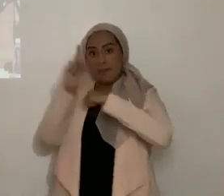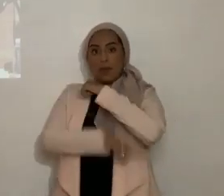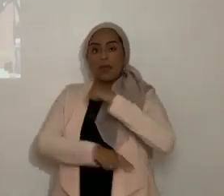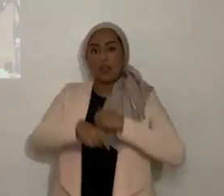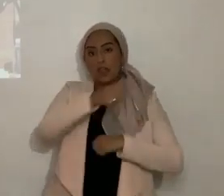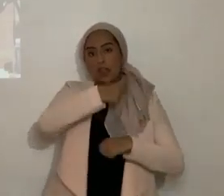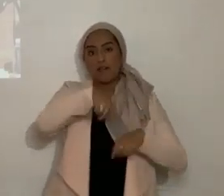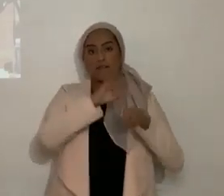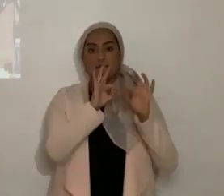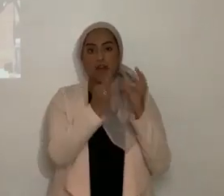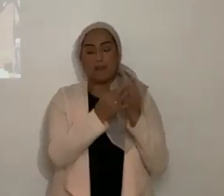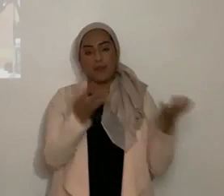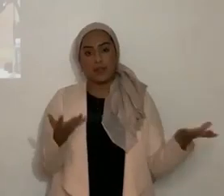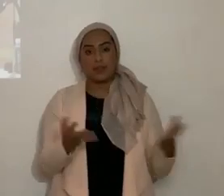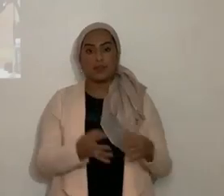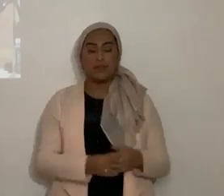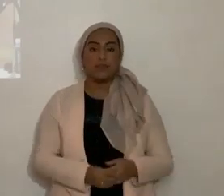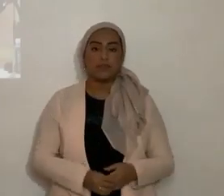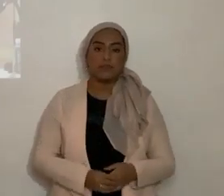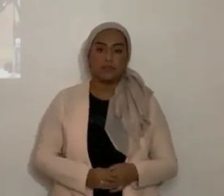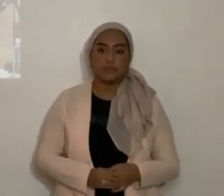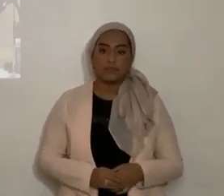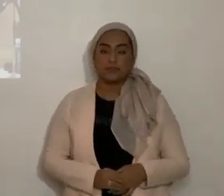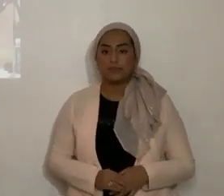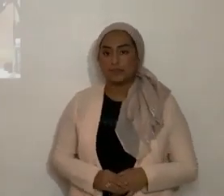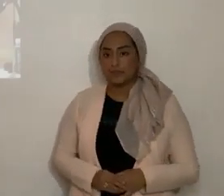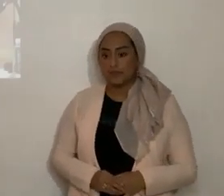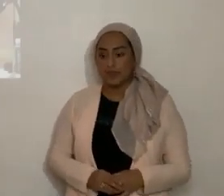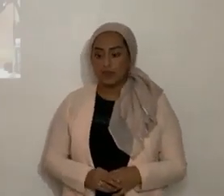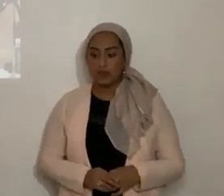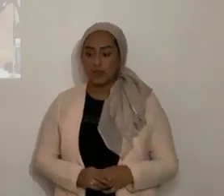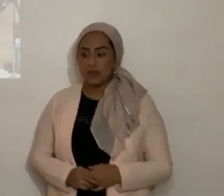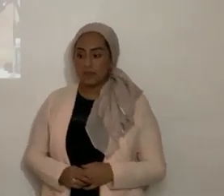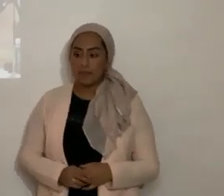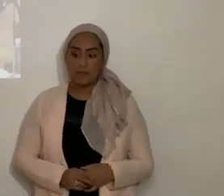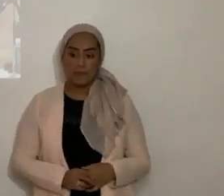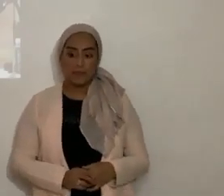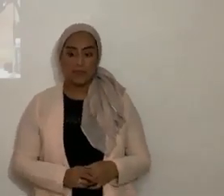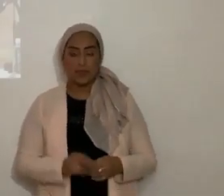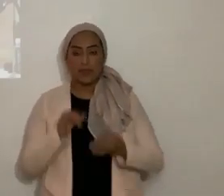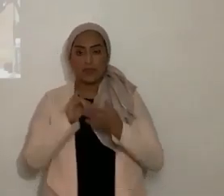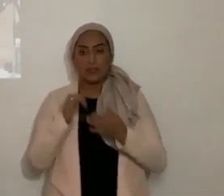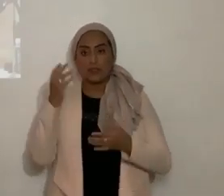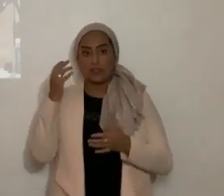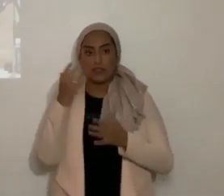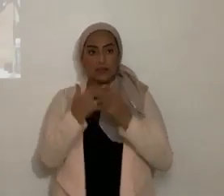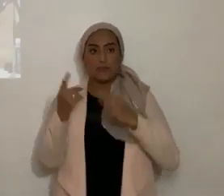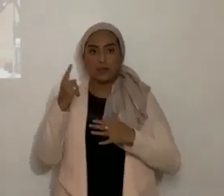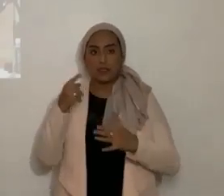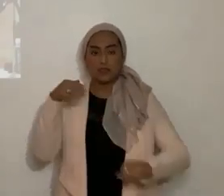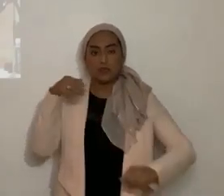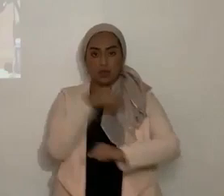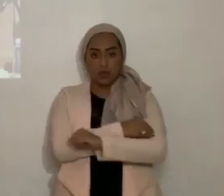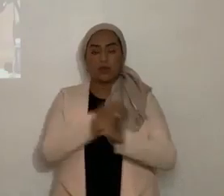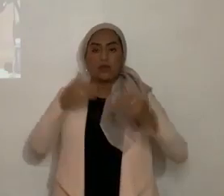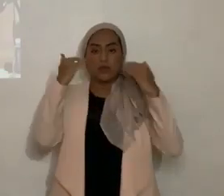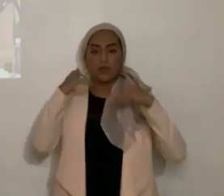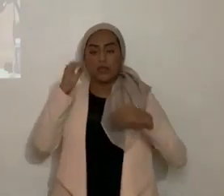ellos, sobre los hijos o hijas que pudiera él tener. Es algo muy, muy fuerte. Ahora